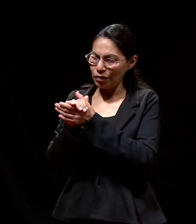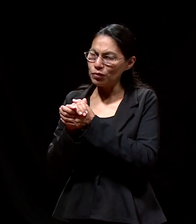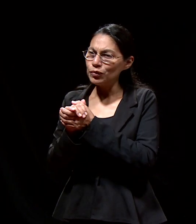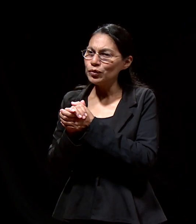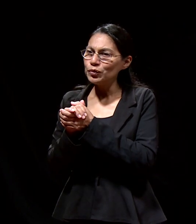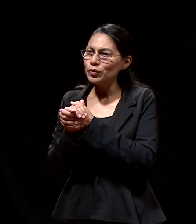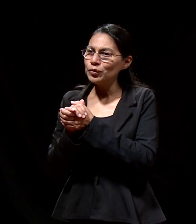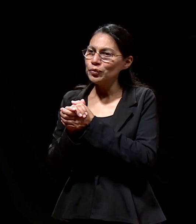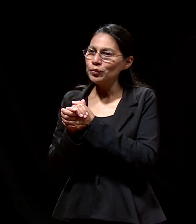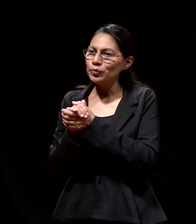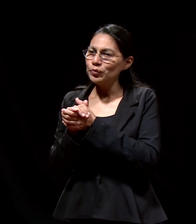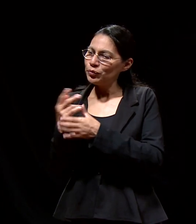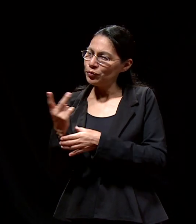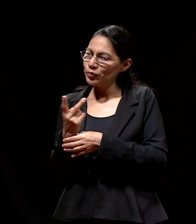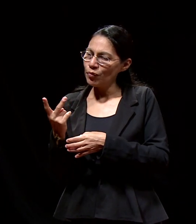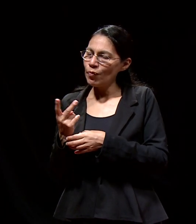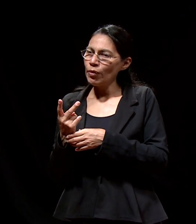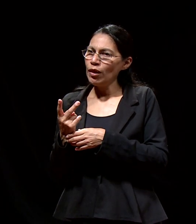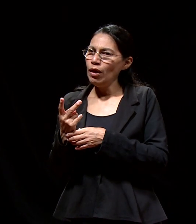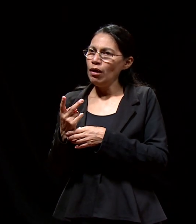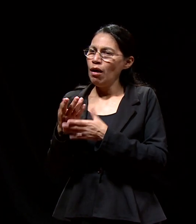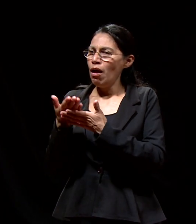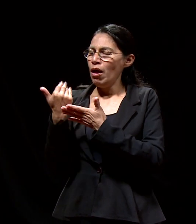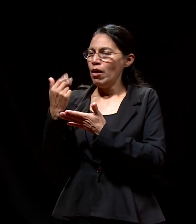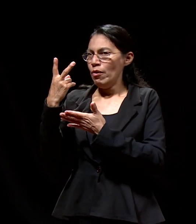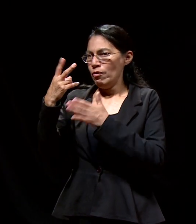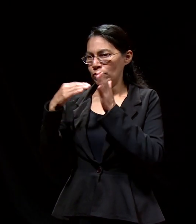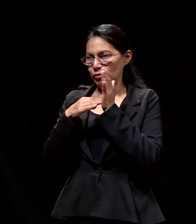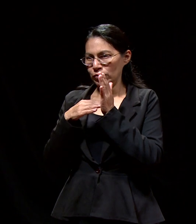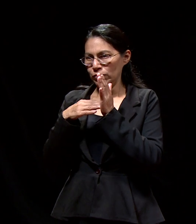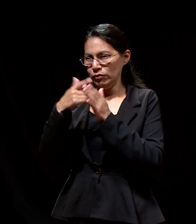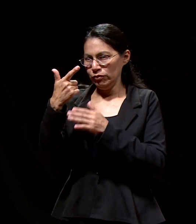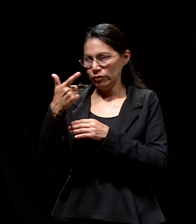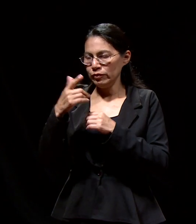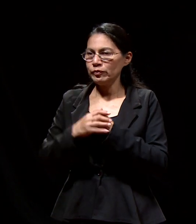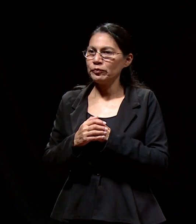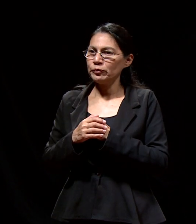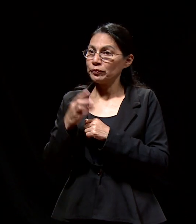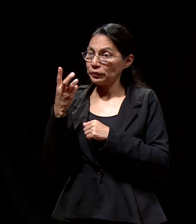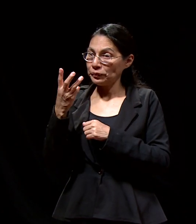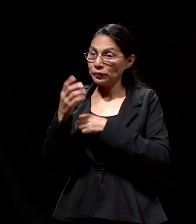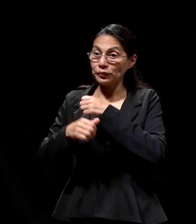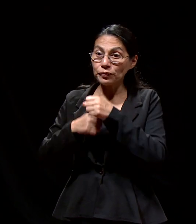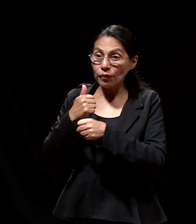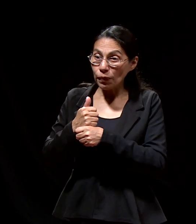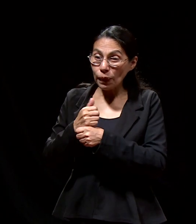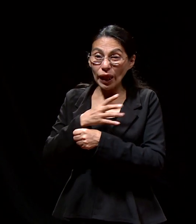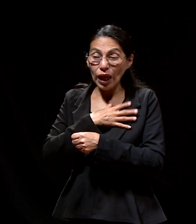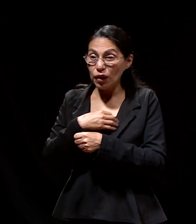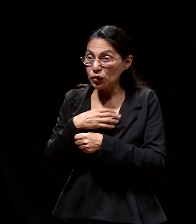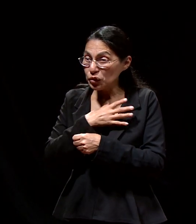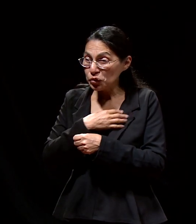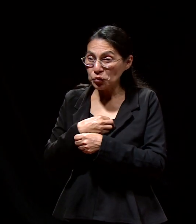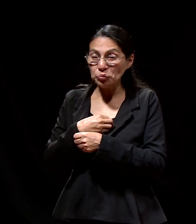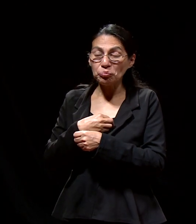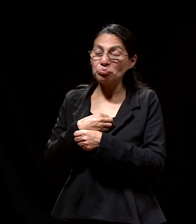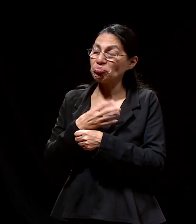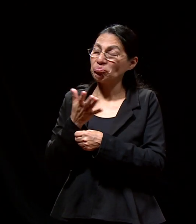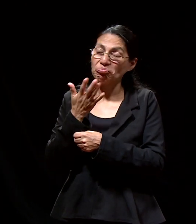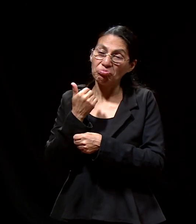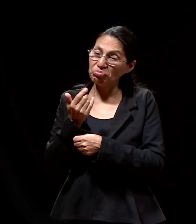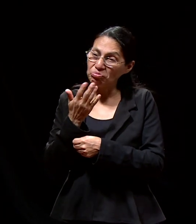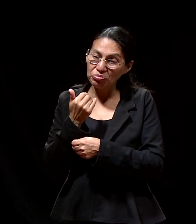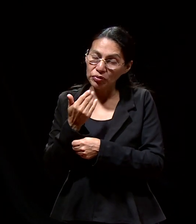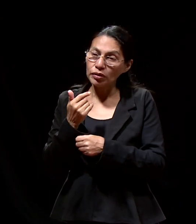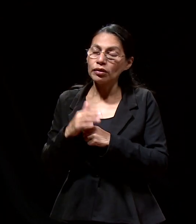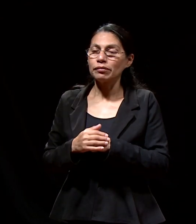en el 2007 durante 3 años no podíamos tener hijos